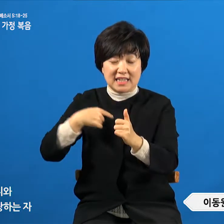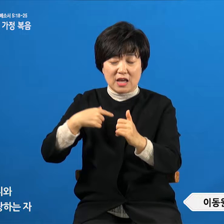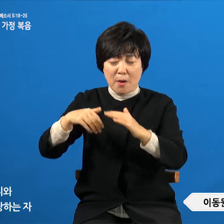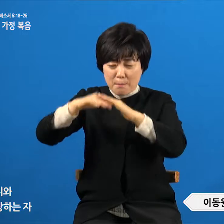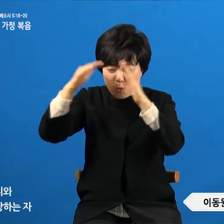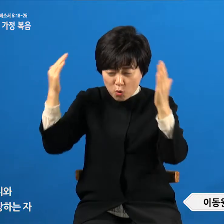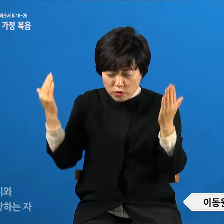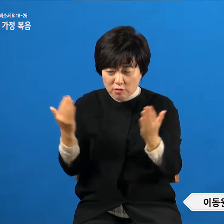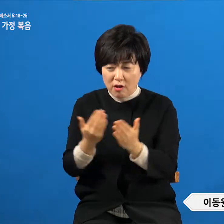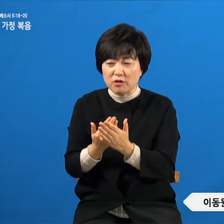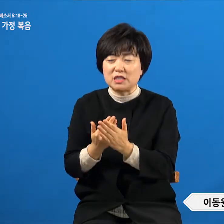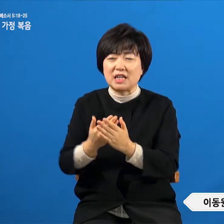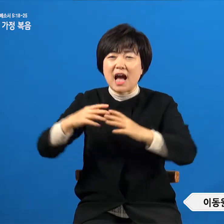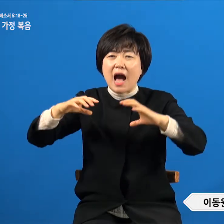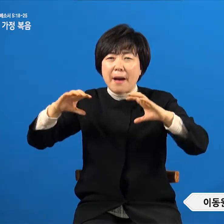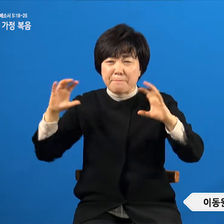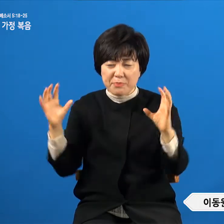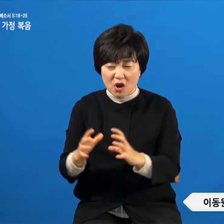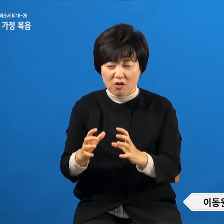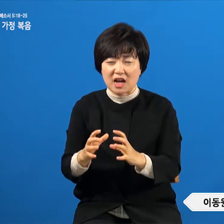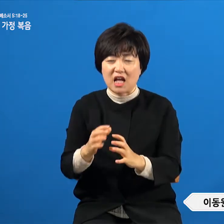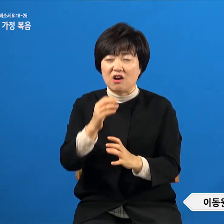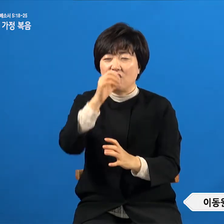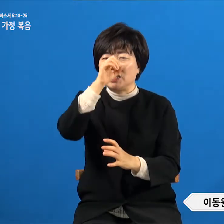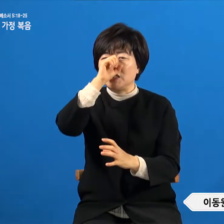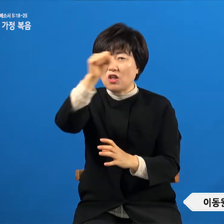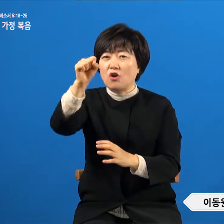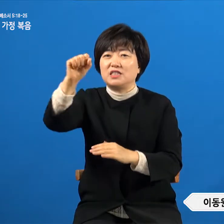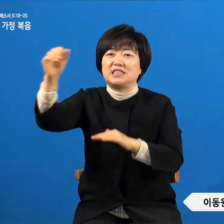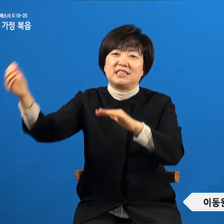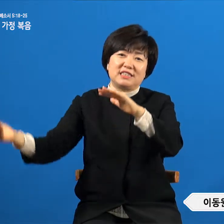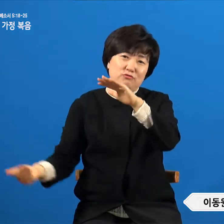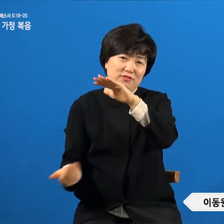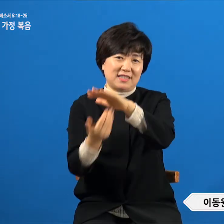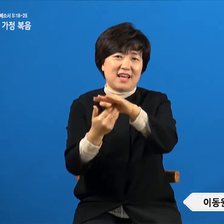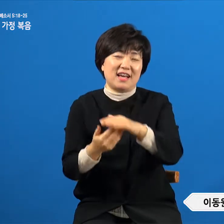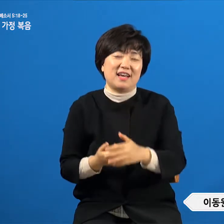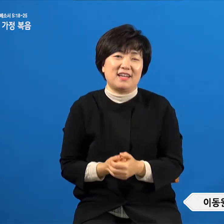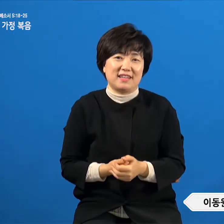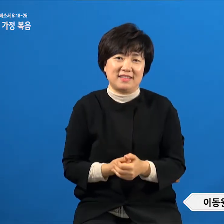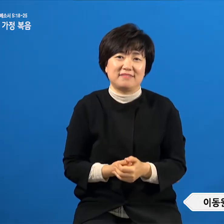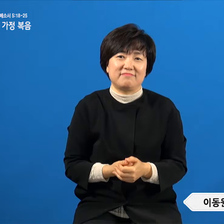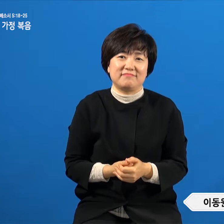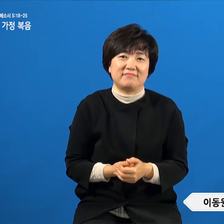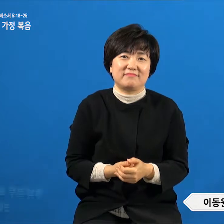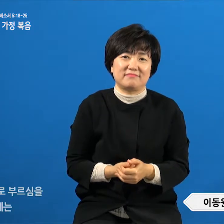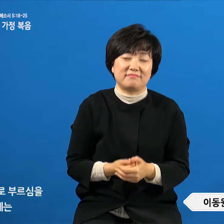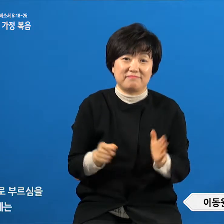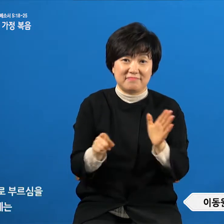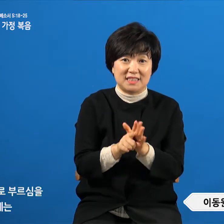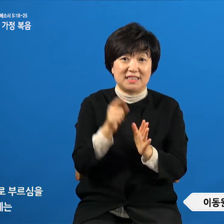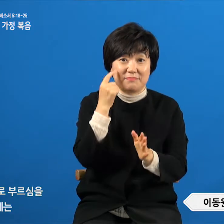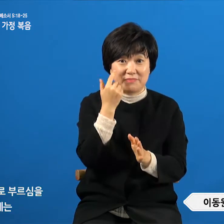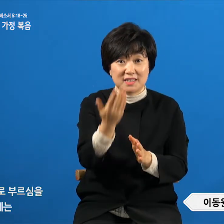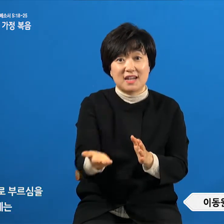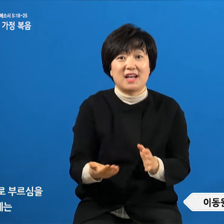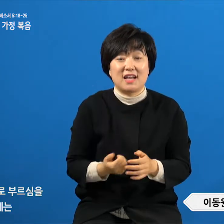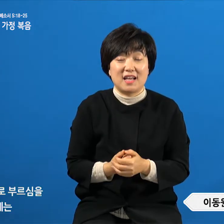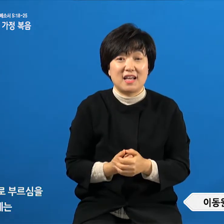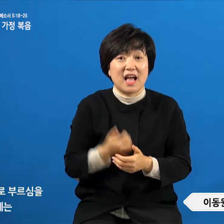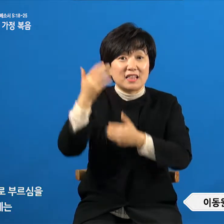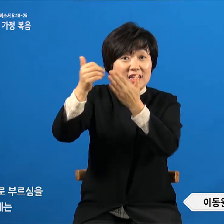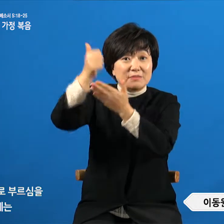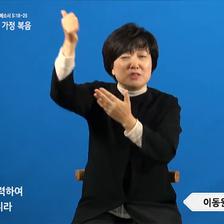자들에게는 모든 것이 합력하여 선을 이루느니라. 네. 믿으십니까,